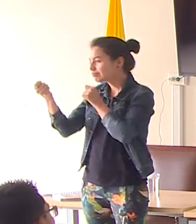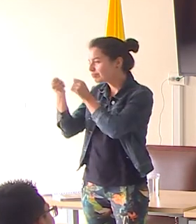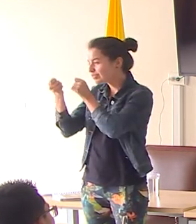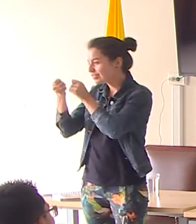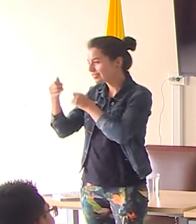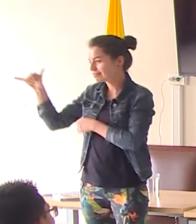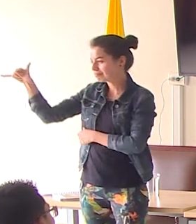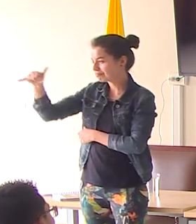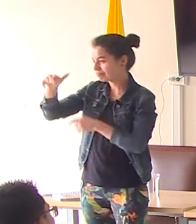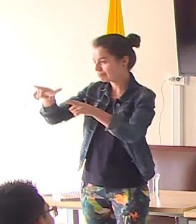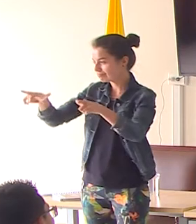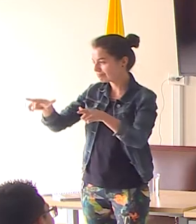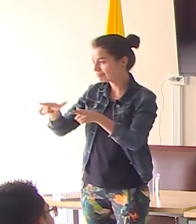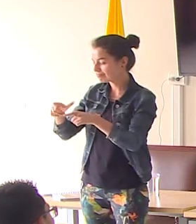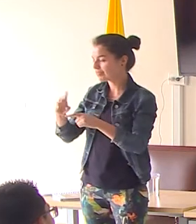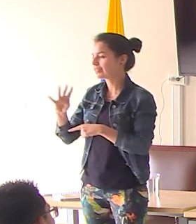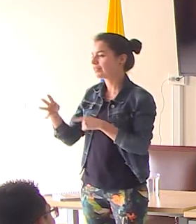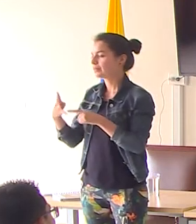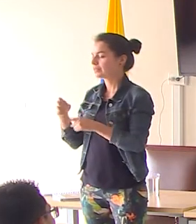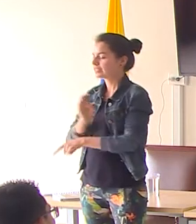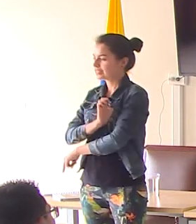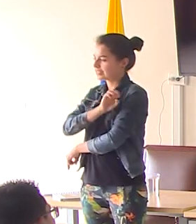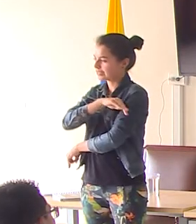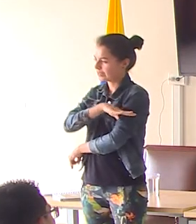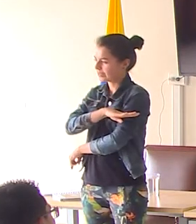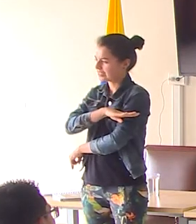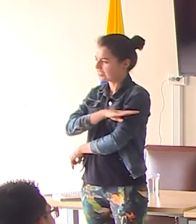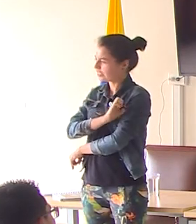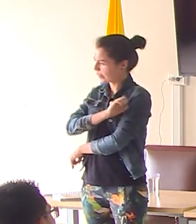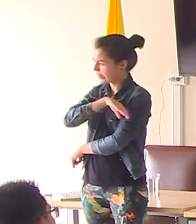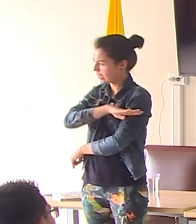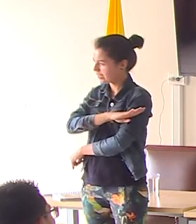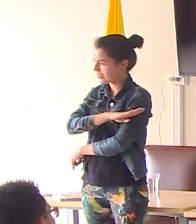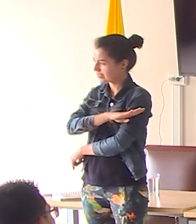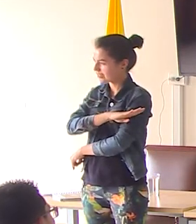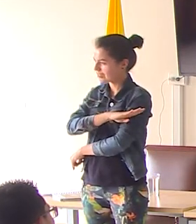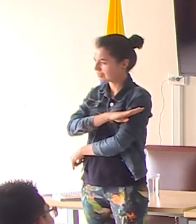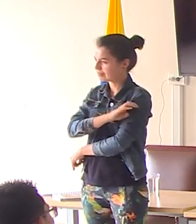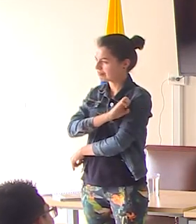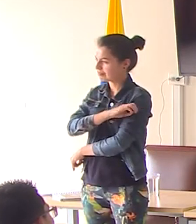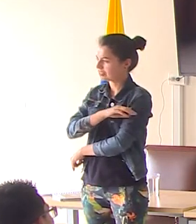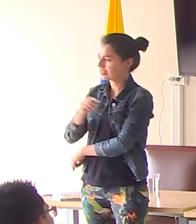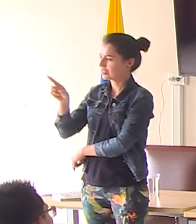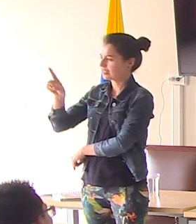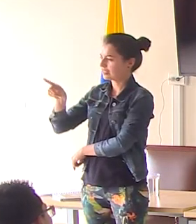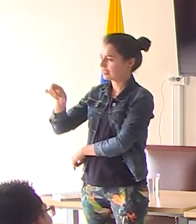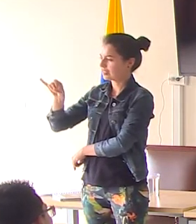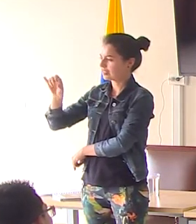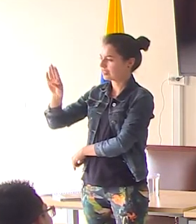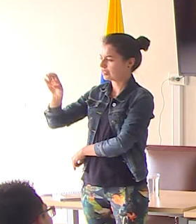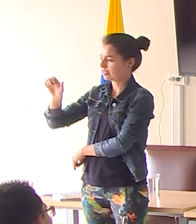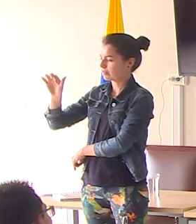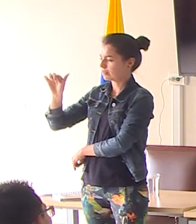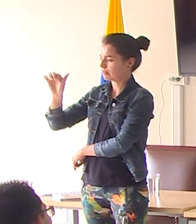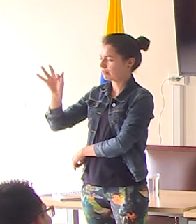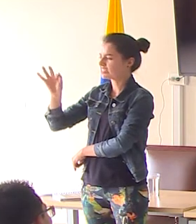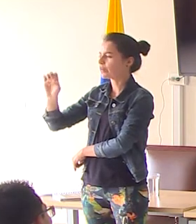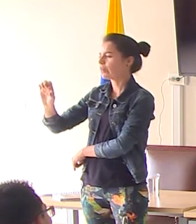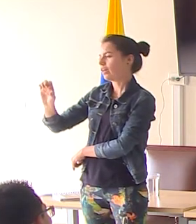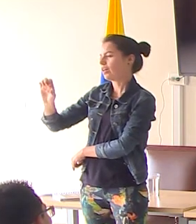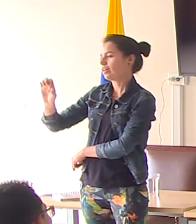en sibaté y en tocas y tocancipá digamos que un tema un poco raro de